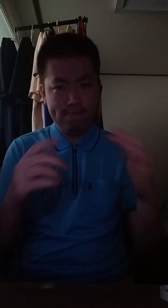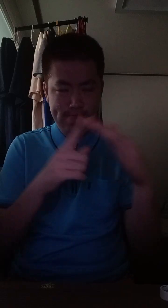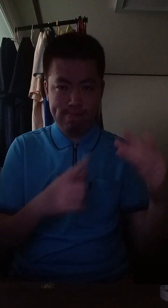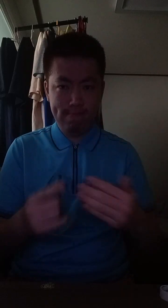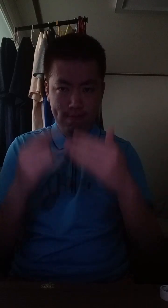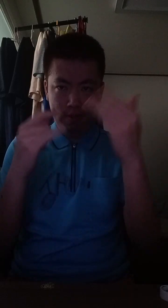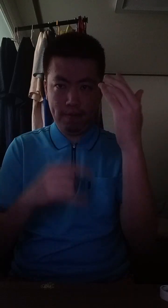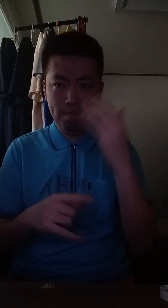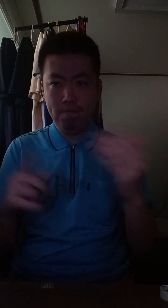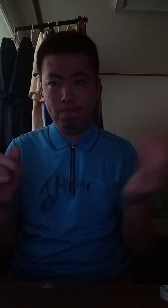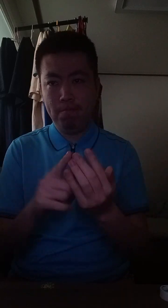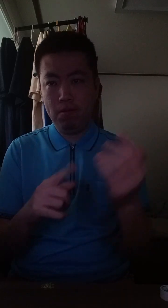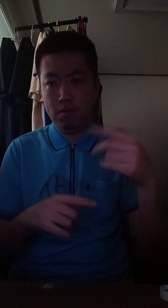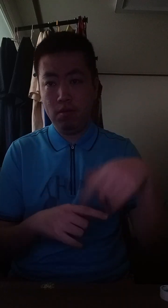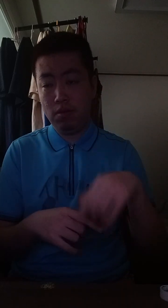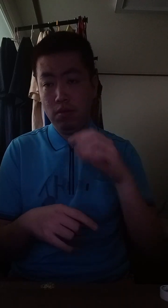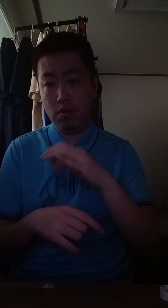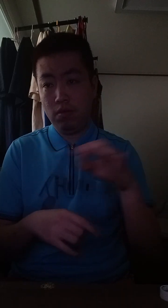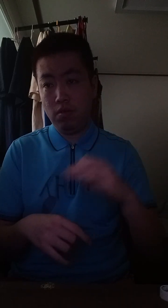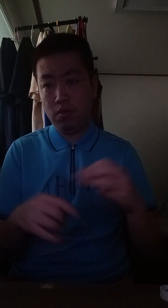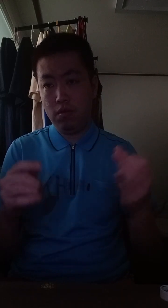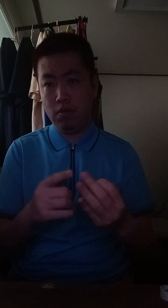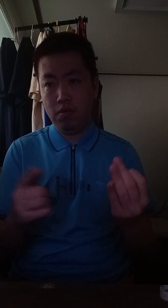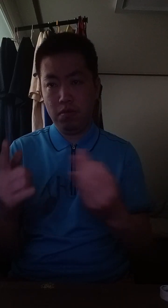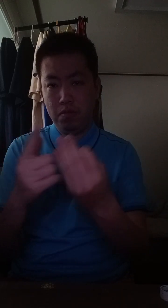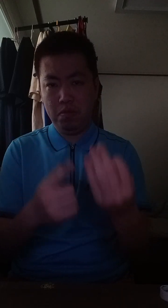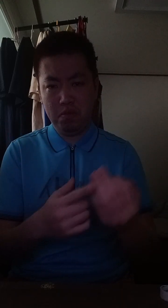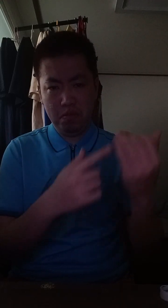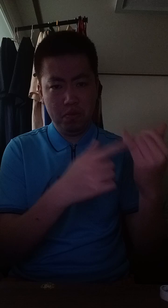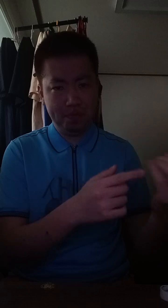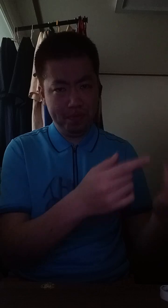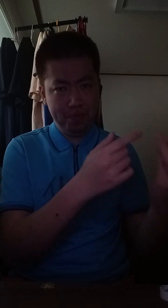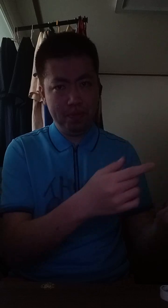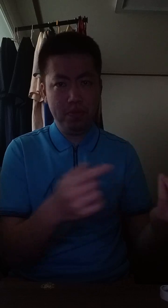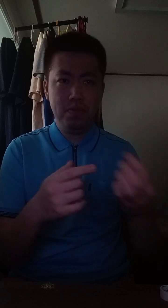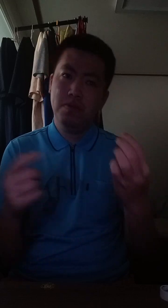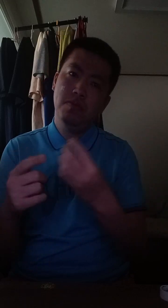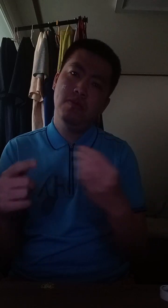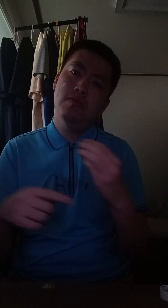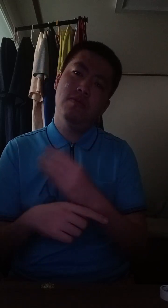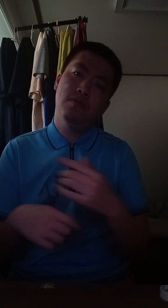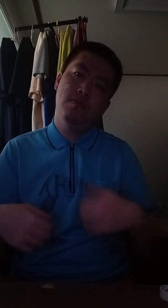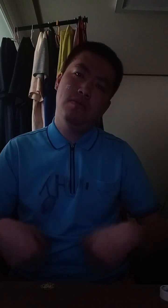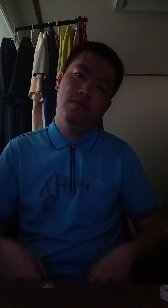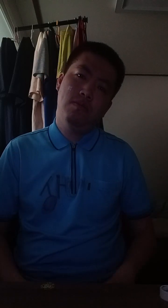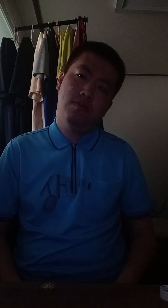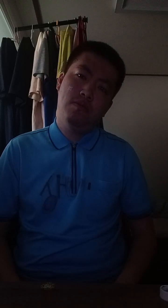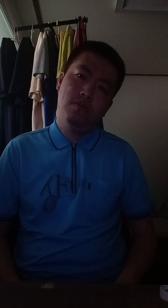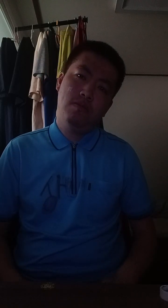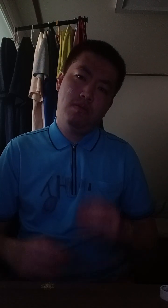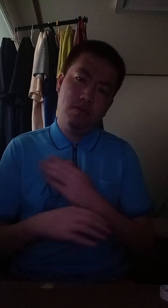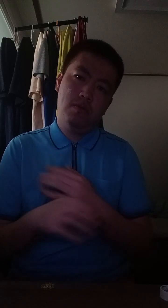의무화하고 있지만 대부분의 지하철 역사가 규칙 제정 이전에 완공돼 적용 대상이 아닙니다.